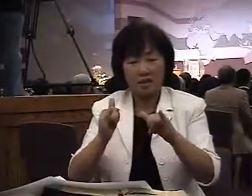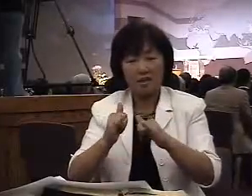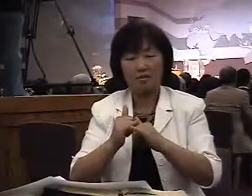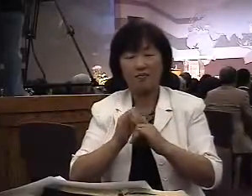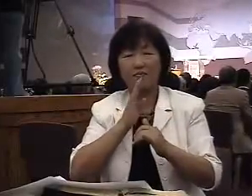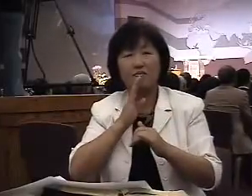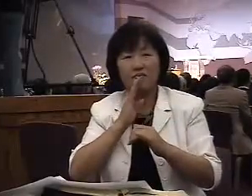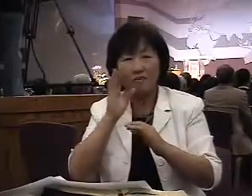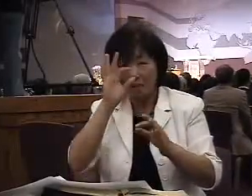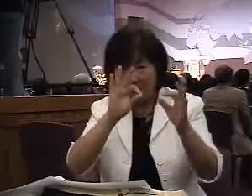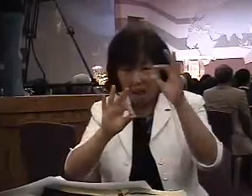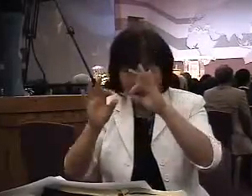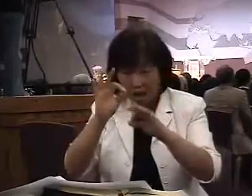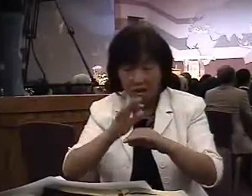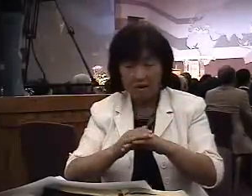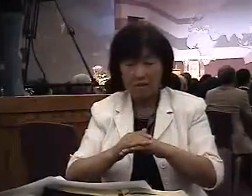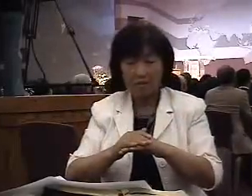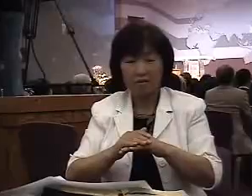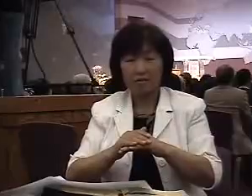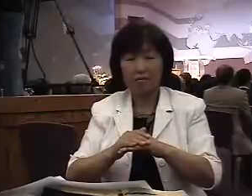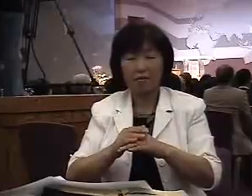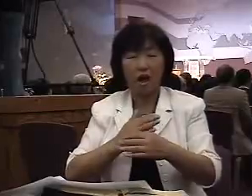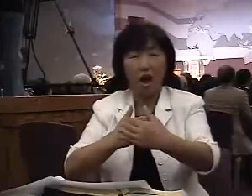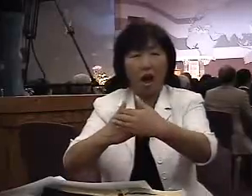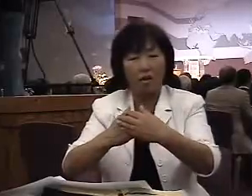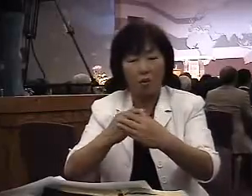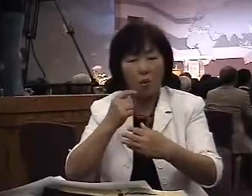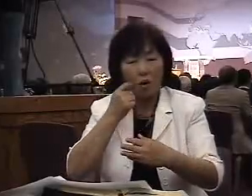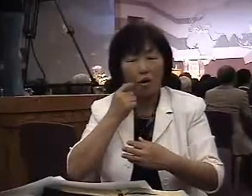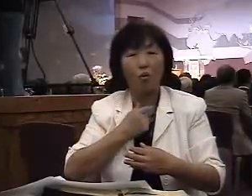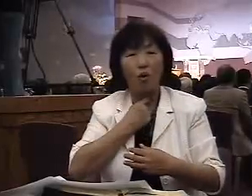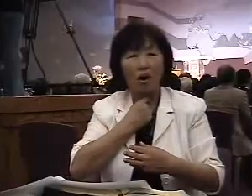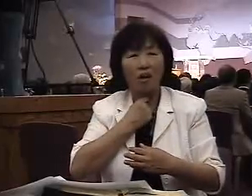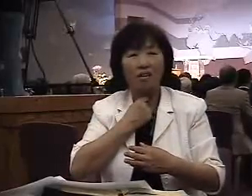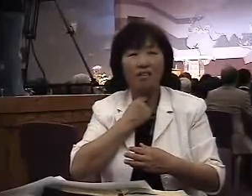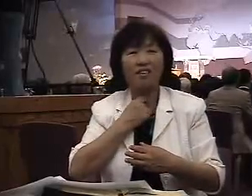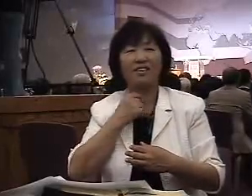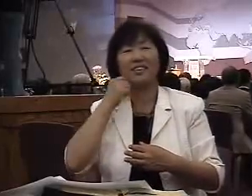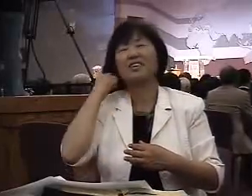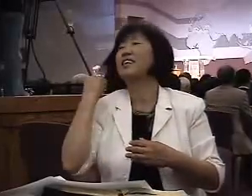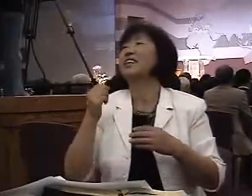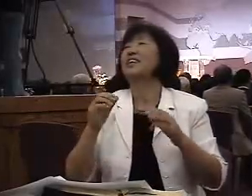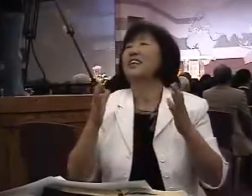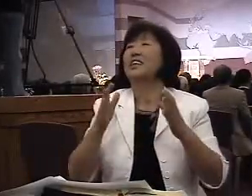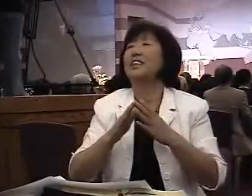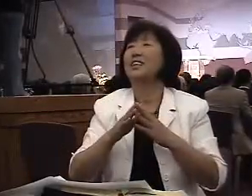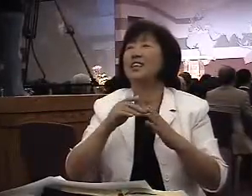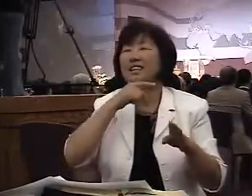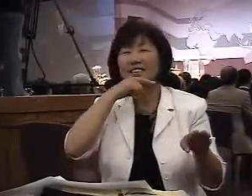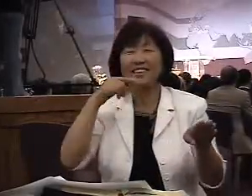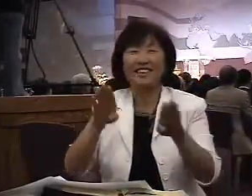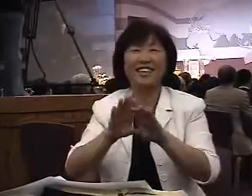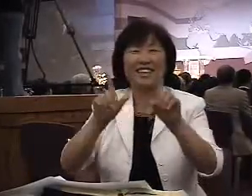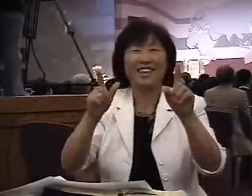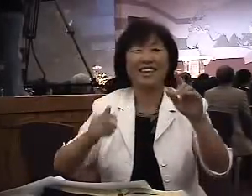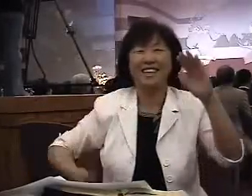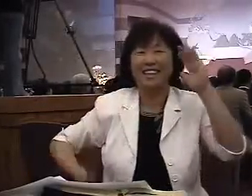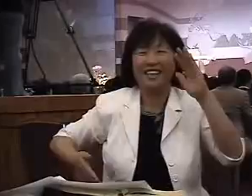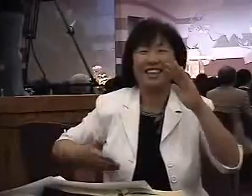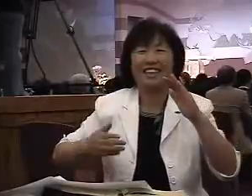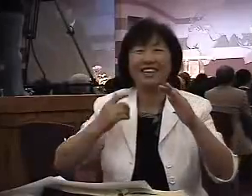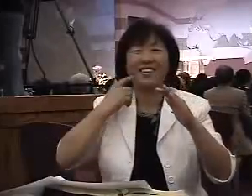막 정말 찾아가고 그들에게 안기길 원해요. 그래서 그런지 우리 주일학교를 보면은 주일학교 학생들이 저에게 많이 찾아오면